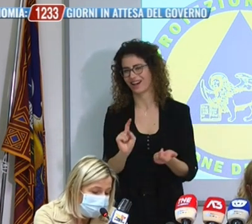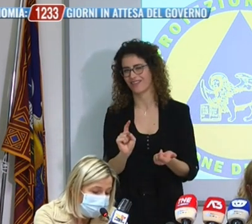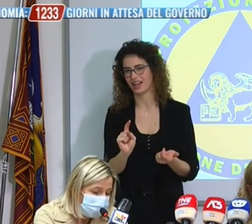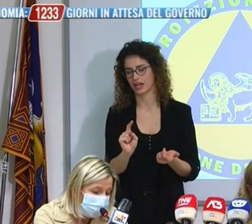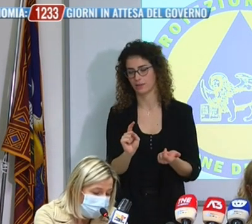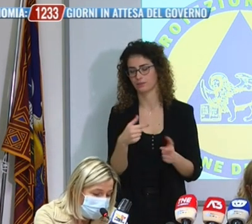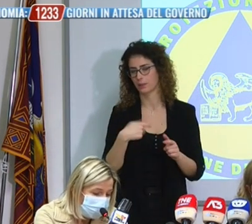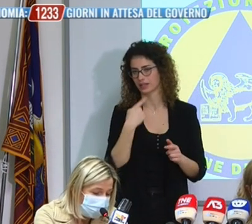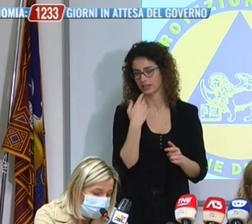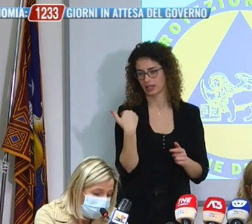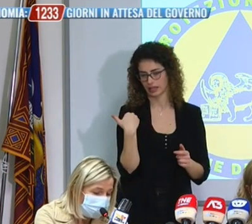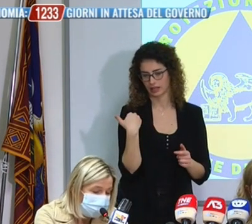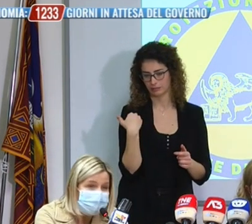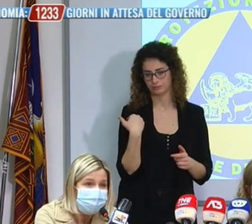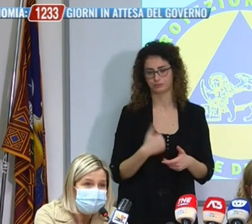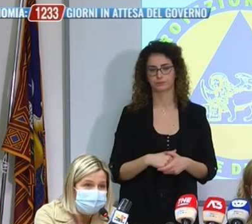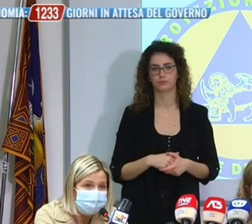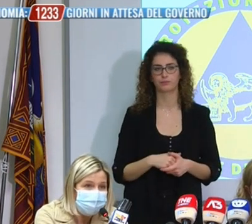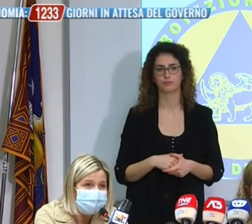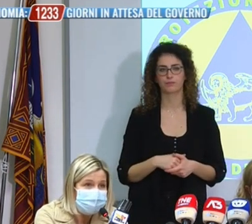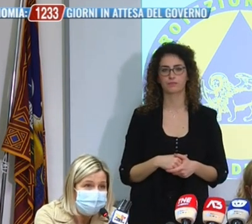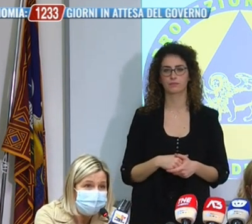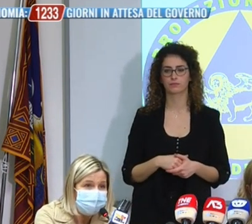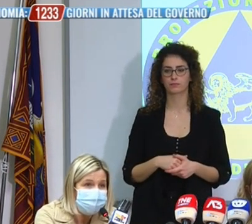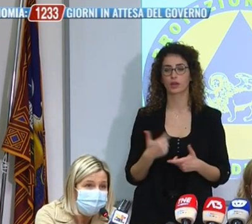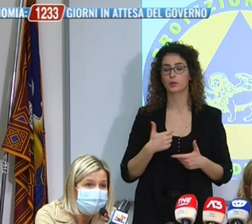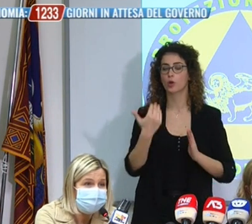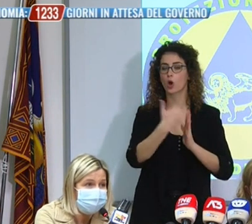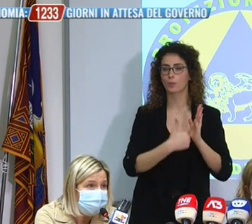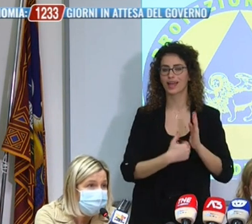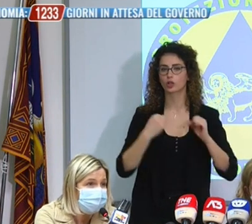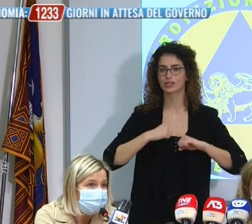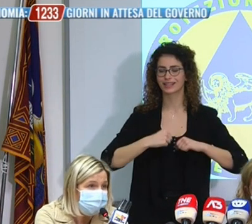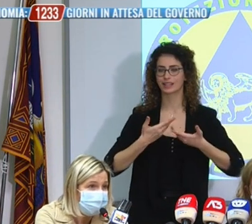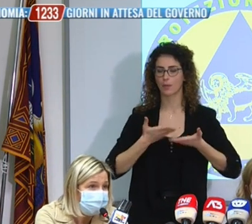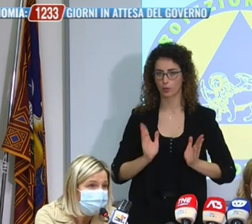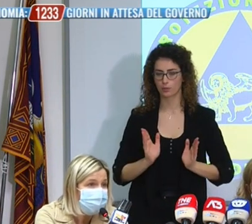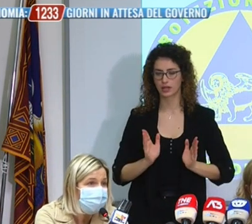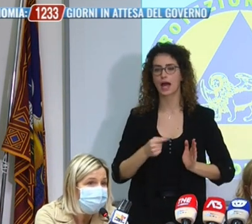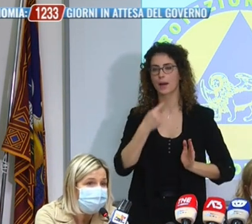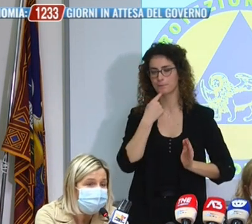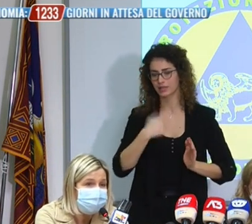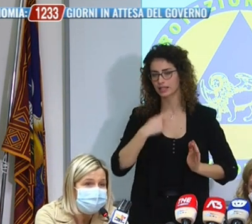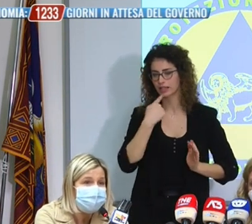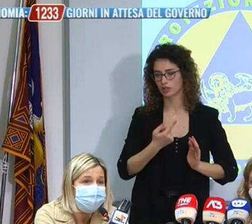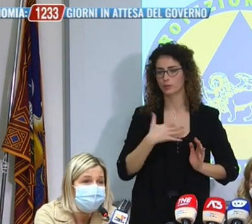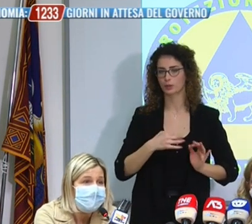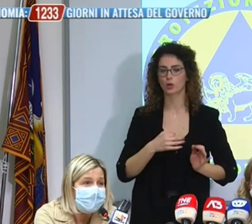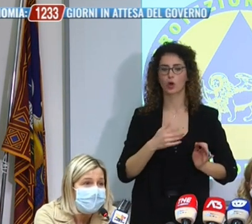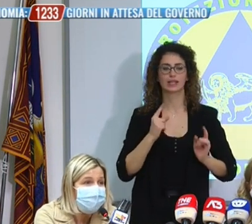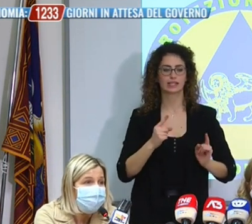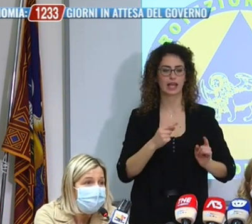il Presidente ha parlato anche di piano di sanità pubblica si riferiva appunto all'attivazione dei posti letto dove